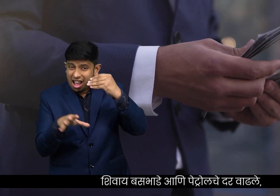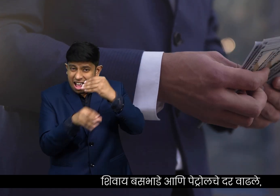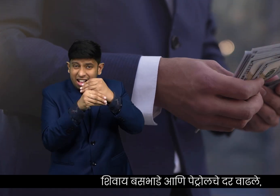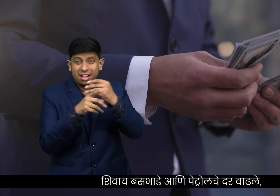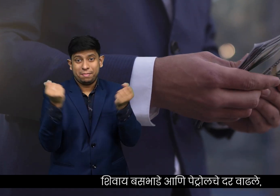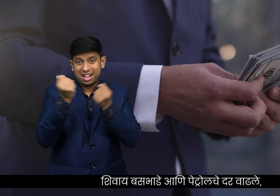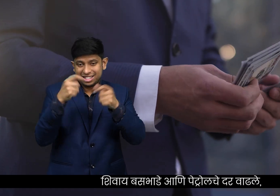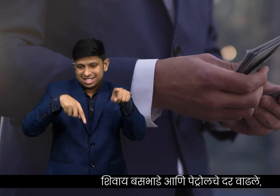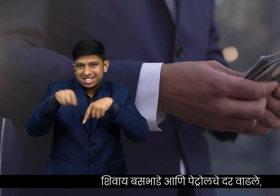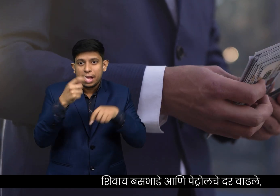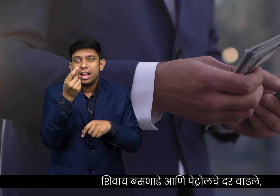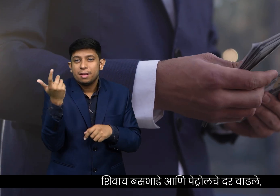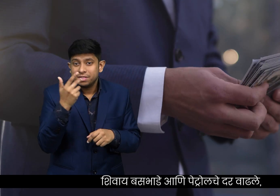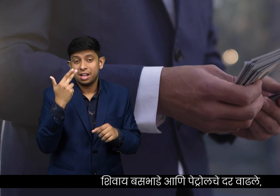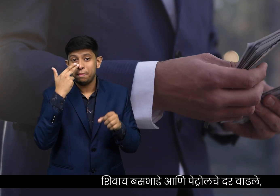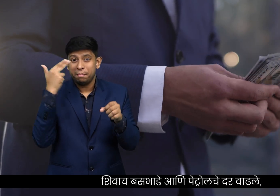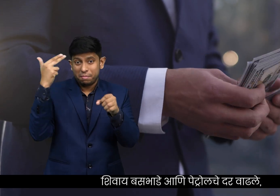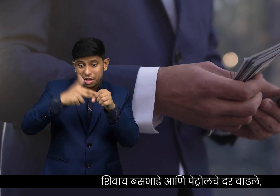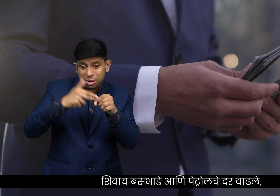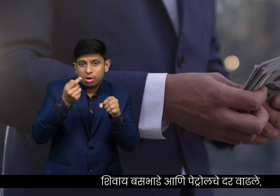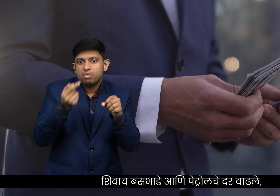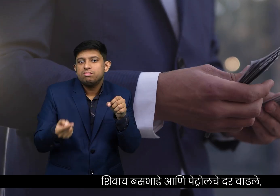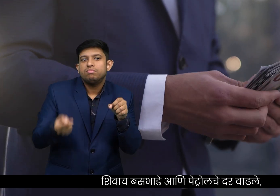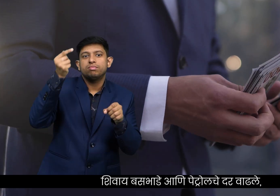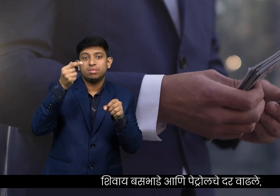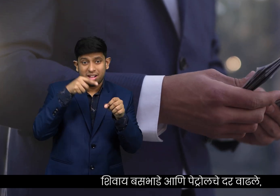शिवाय बस भाडे आणि पेट्रोलचे दर वाढले,